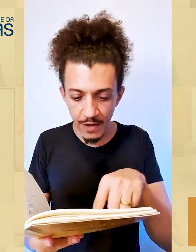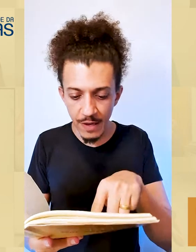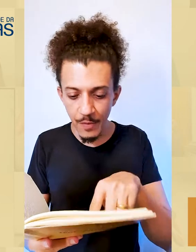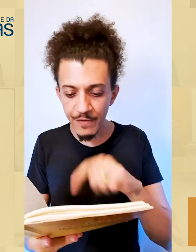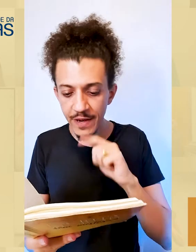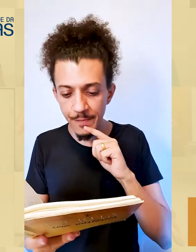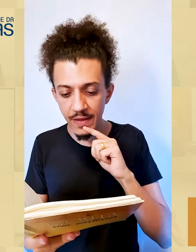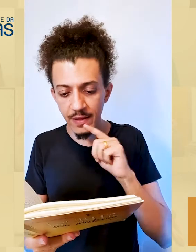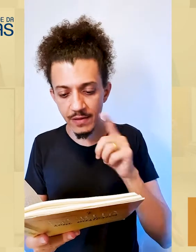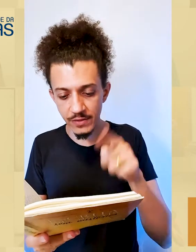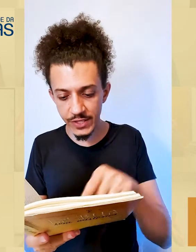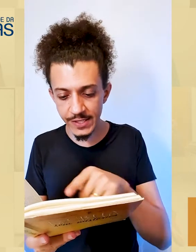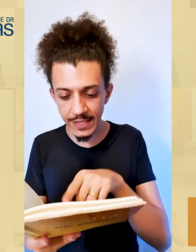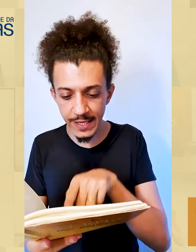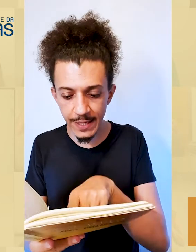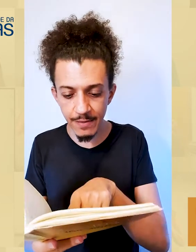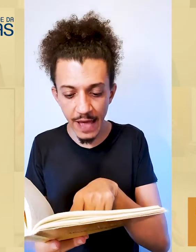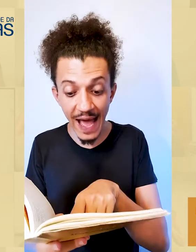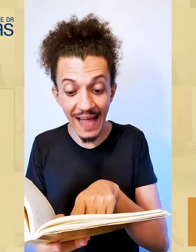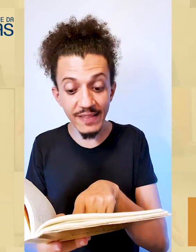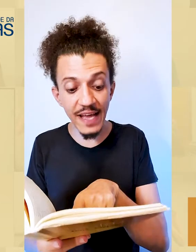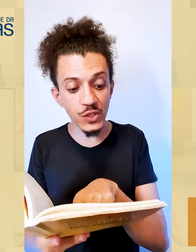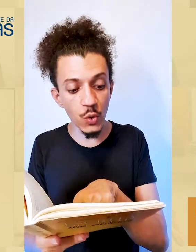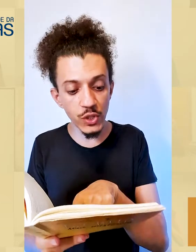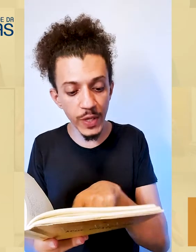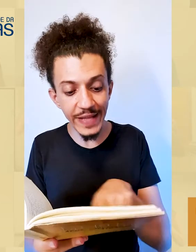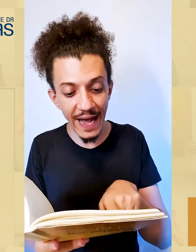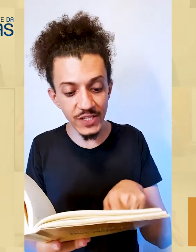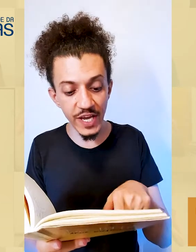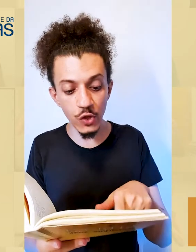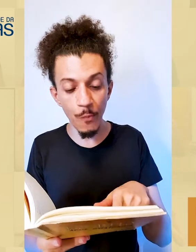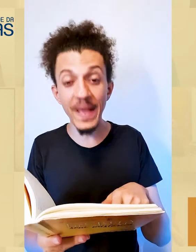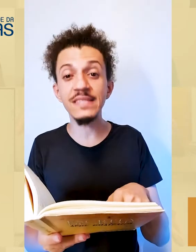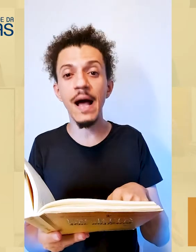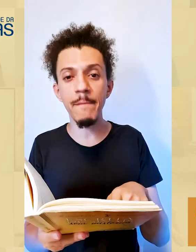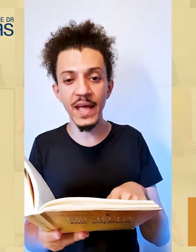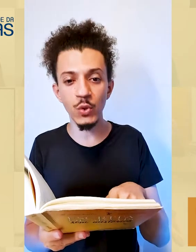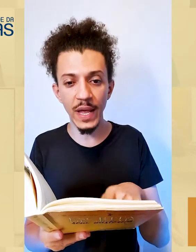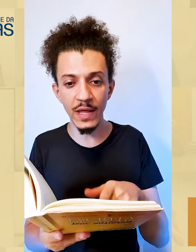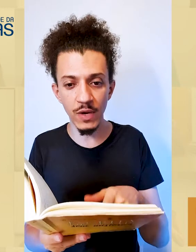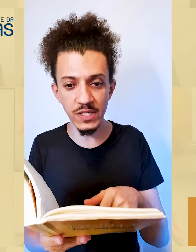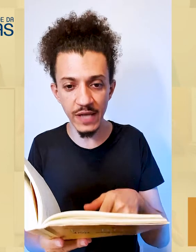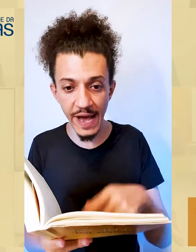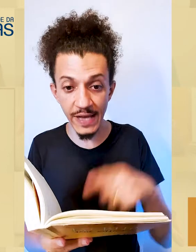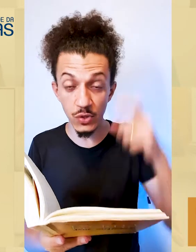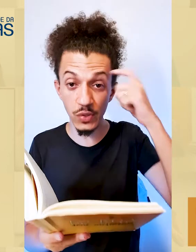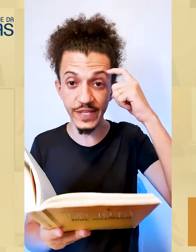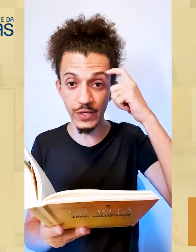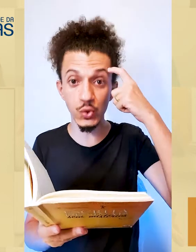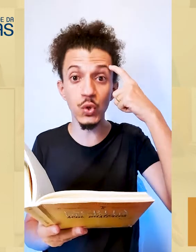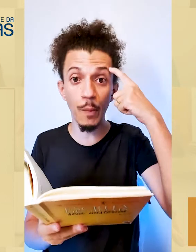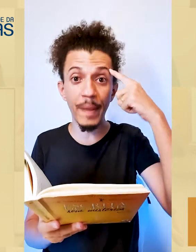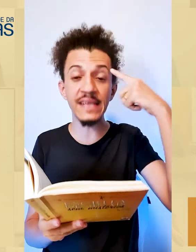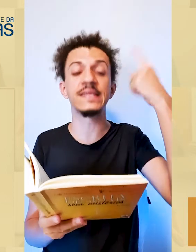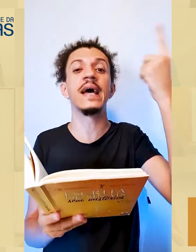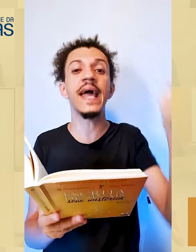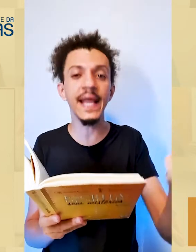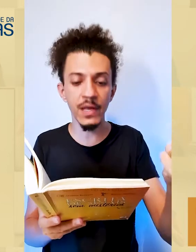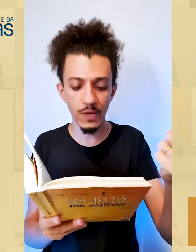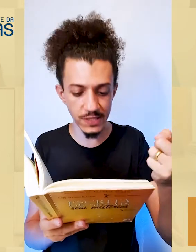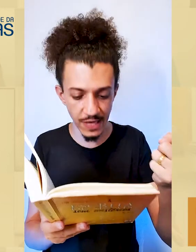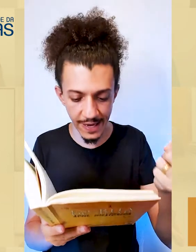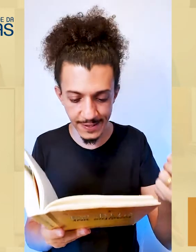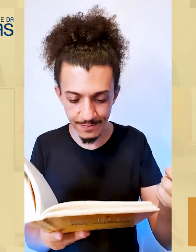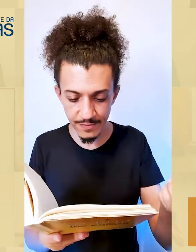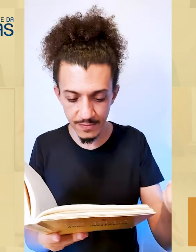Dr. Fernando Capovilla disse que é a descontinuidade entre o pensamento em língua de sinais, ou seja, o surdo pensa em